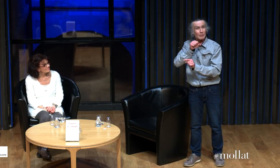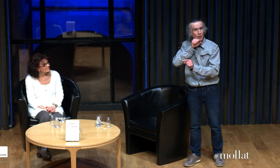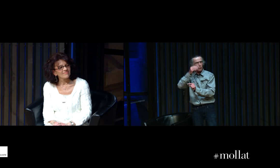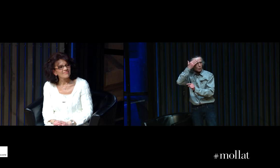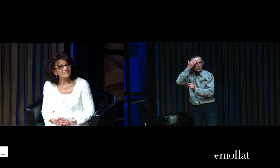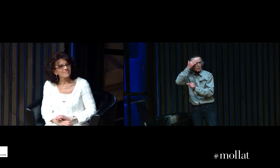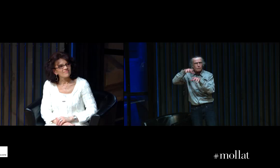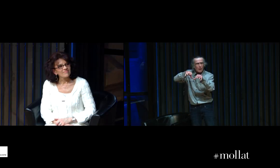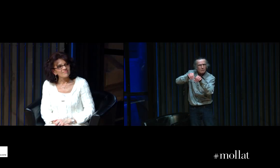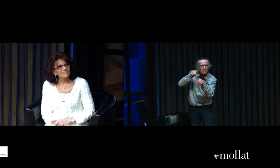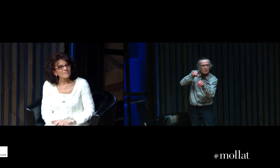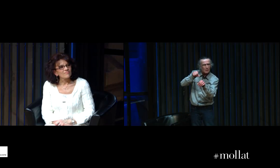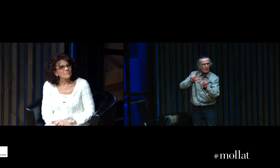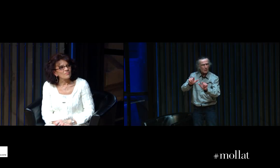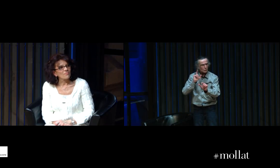tout à côté.